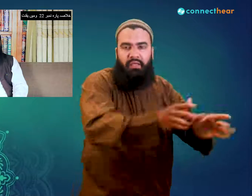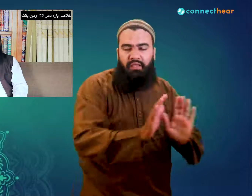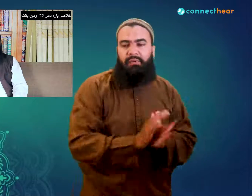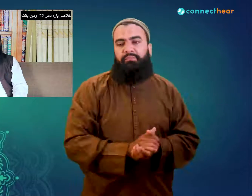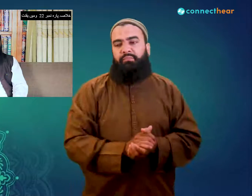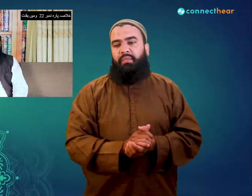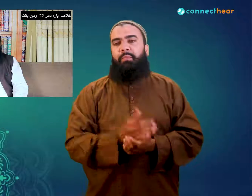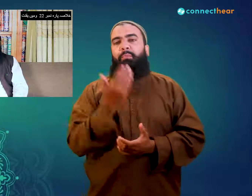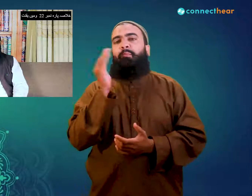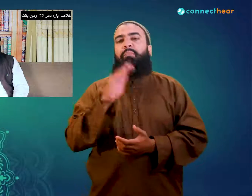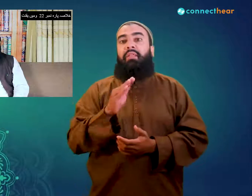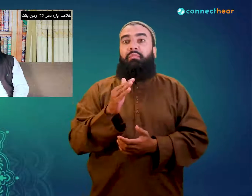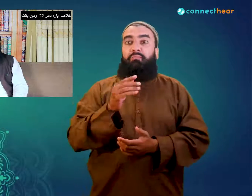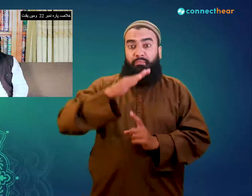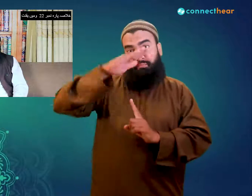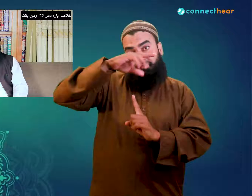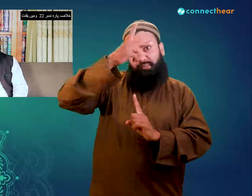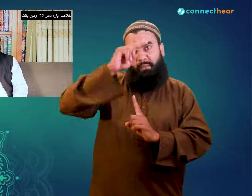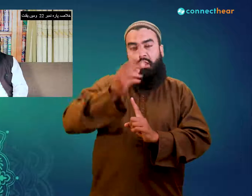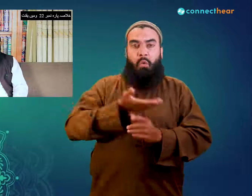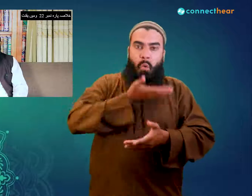فضیلت اور تاکید معلوم ہوتی ہے۔